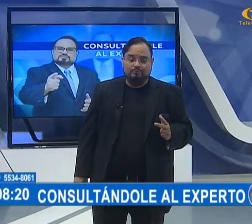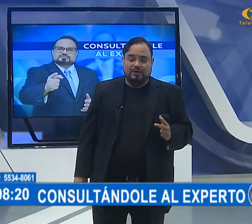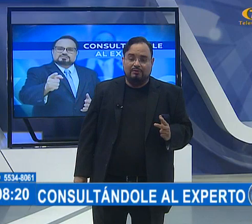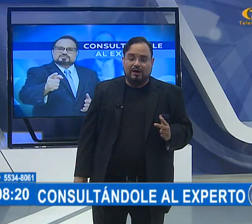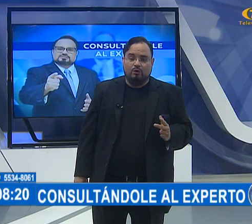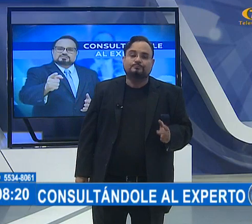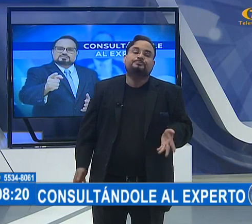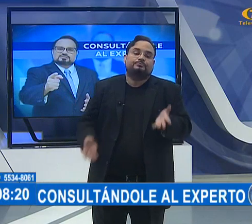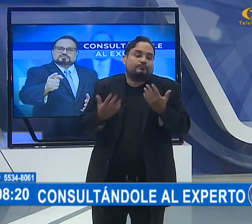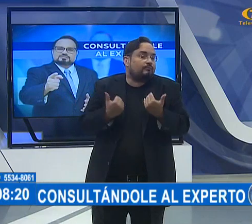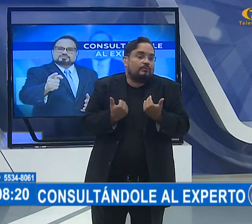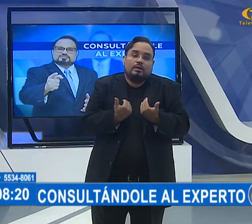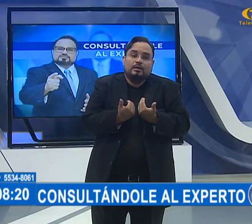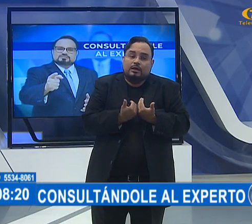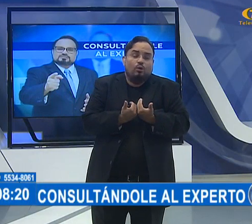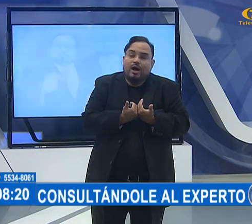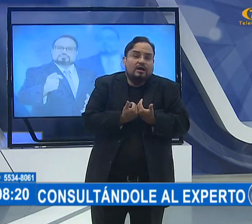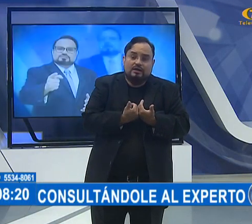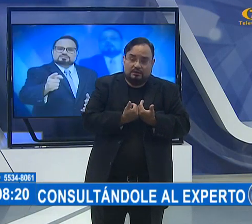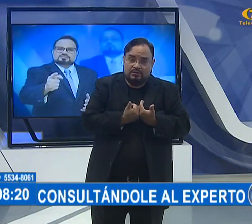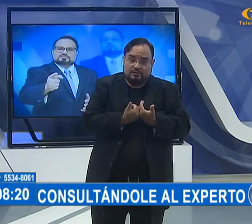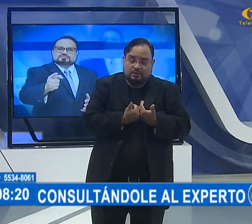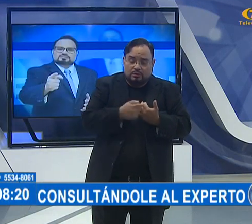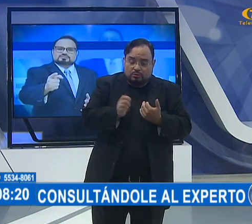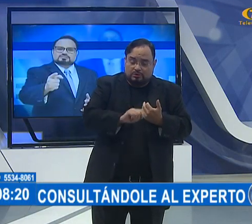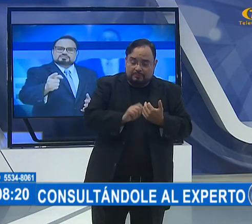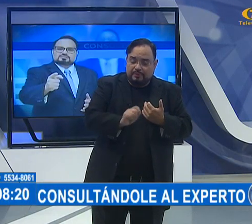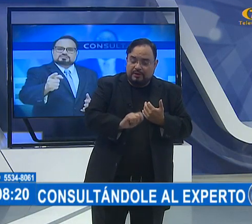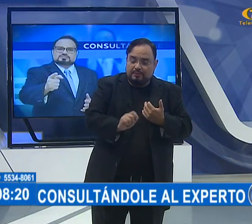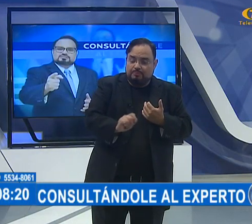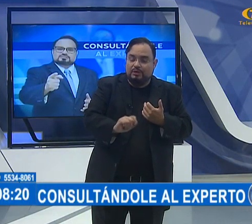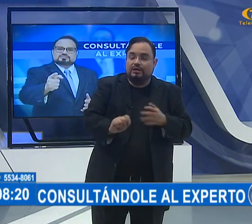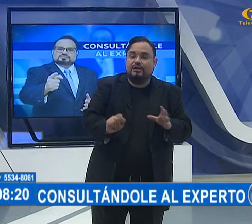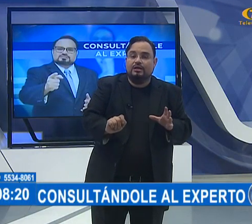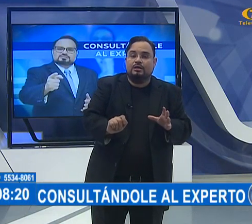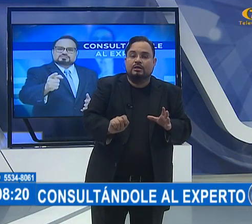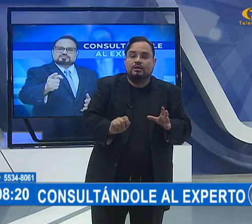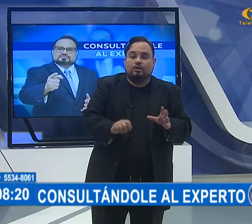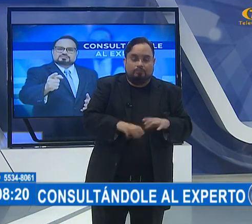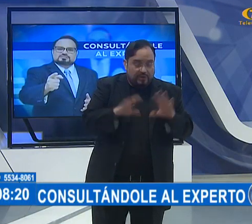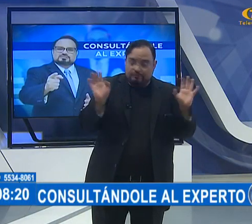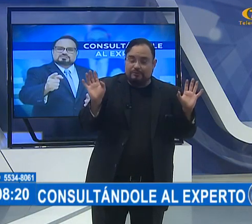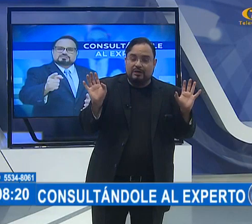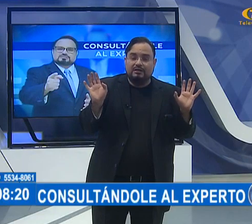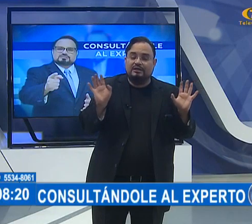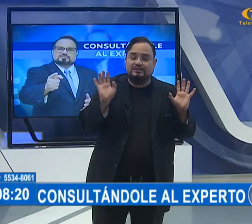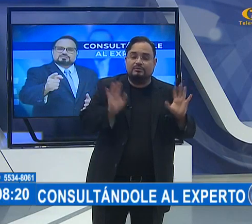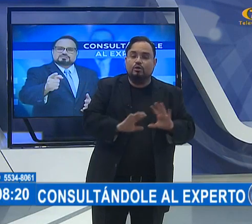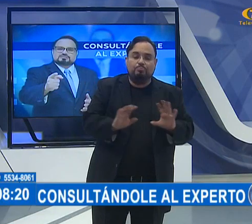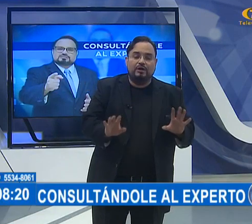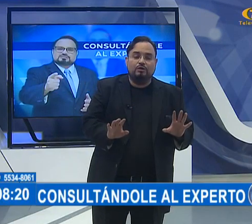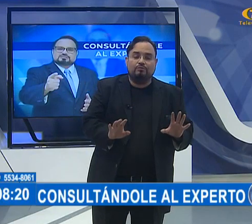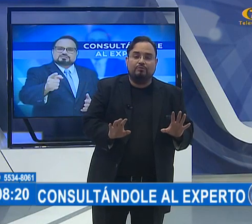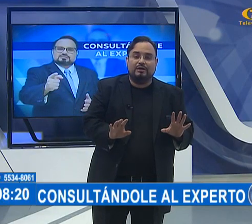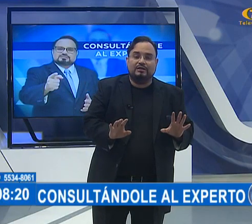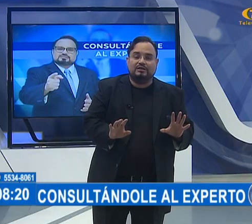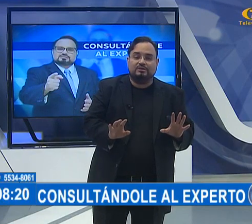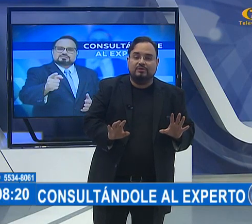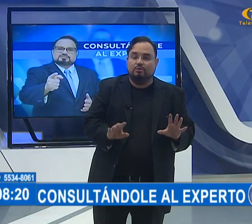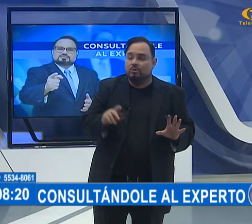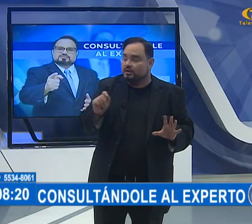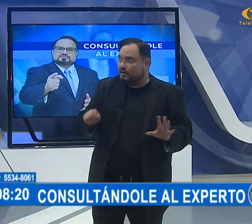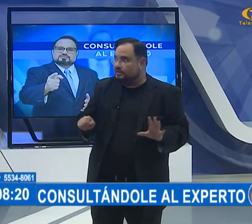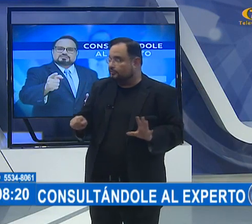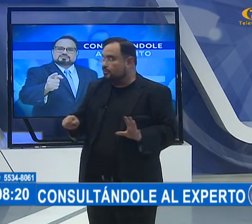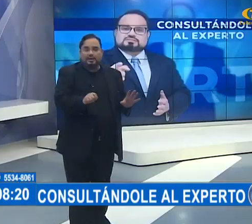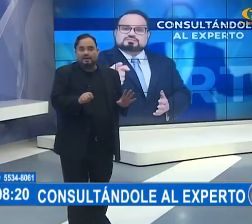su trabajo. Que lo hagan. Usted puede poner ahí, puede firmar de recibido o puede no firmar de